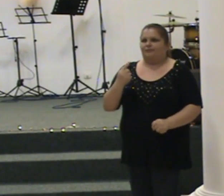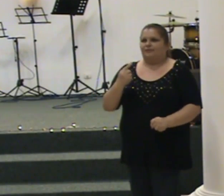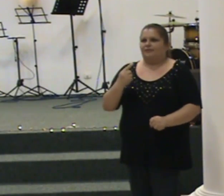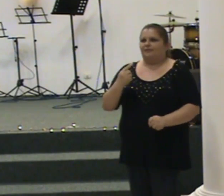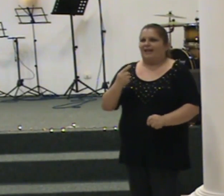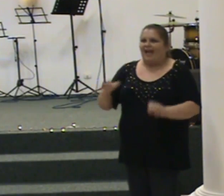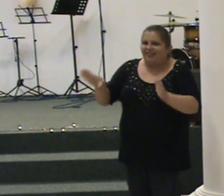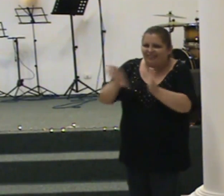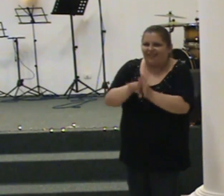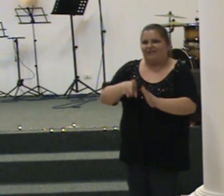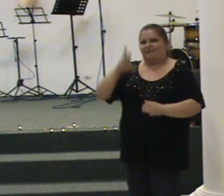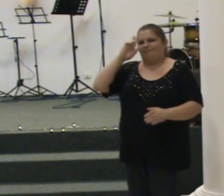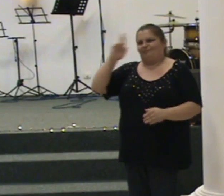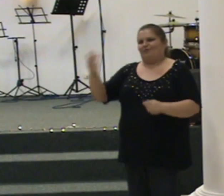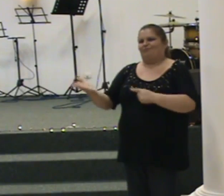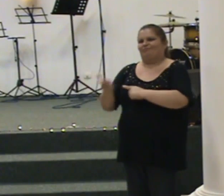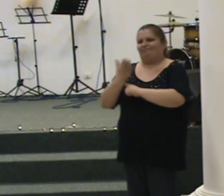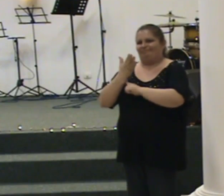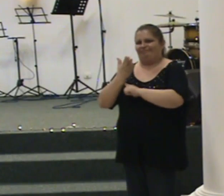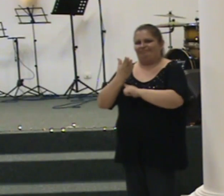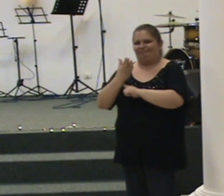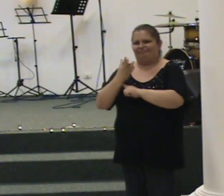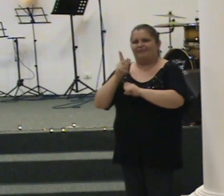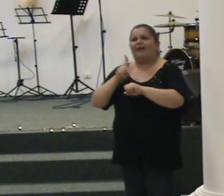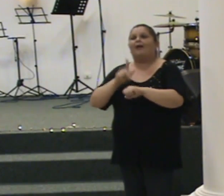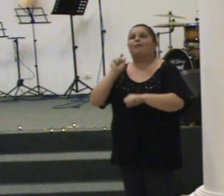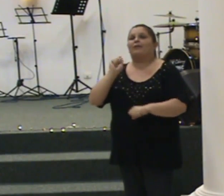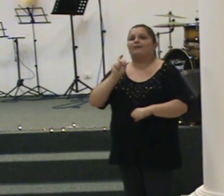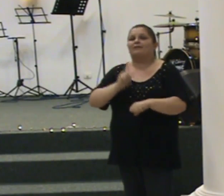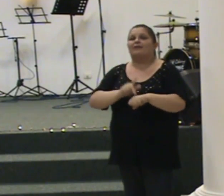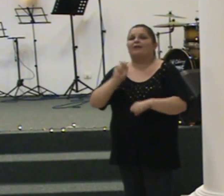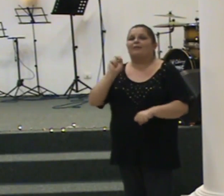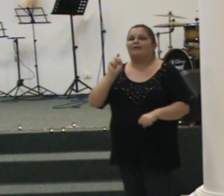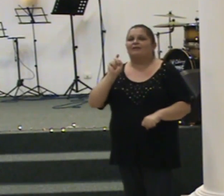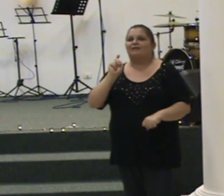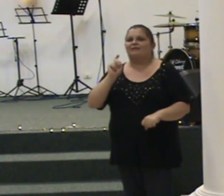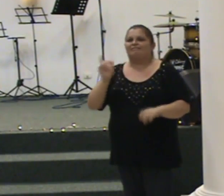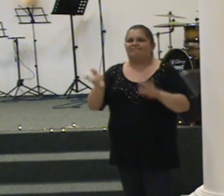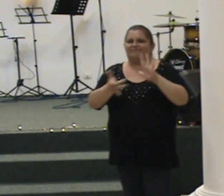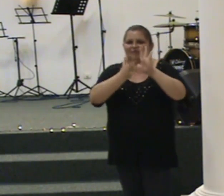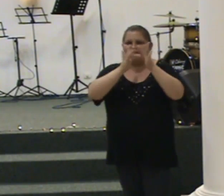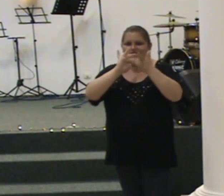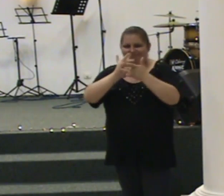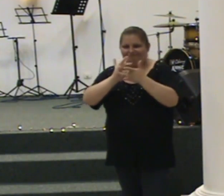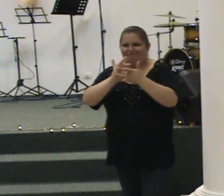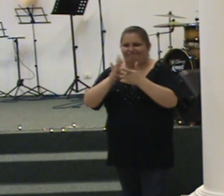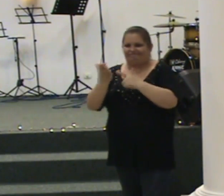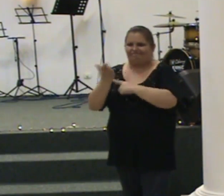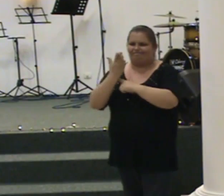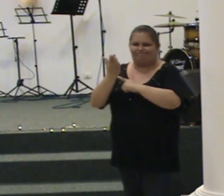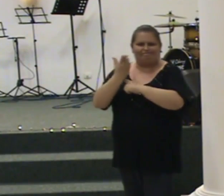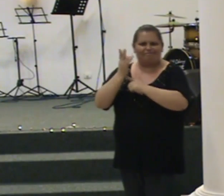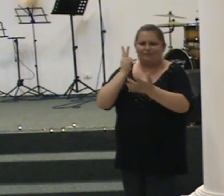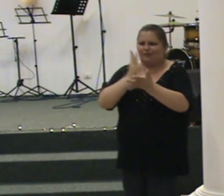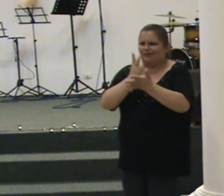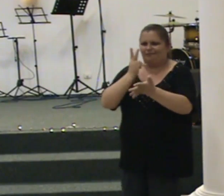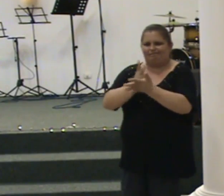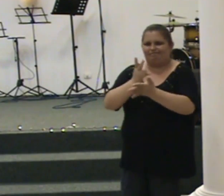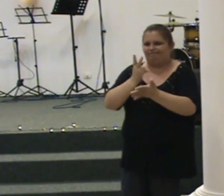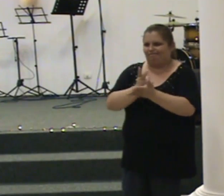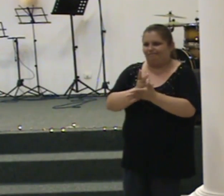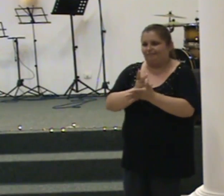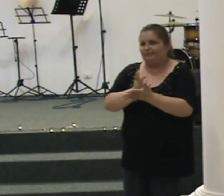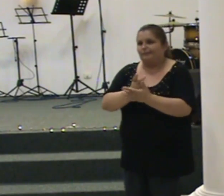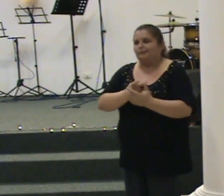Senhor nos ajudou. E quem que é essa pedra de ajuda? É Jesus. Amém? Essa pedra de ajuda é